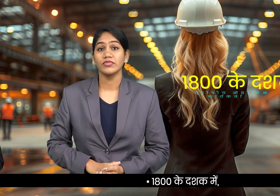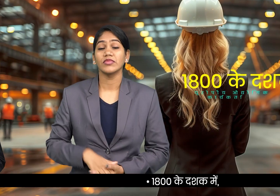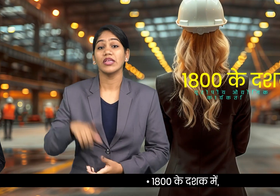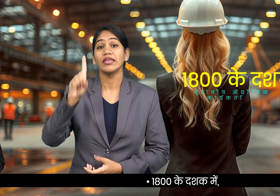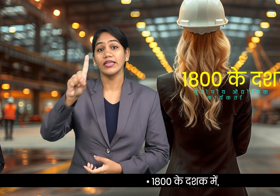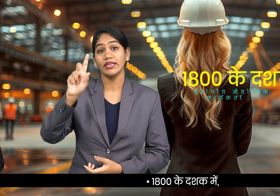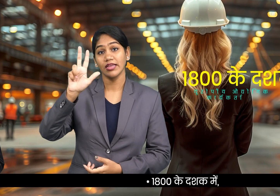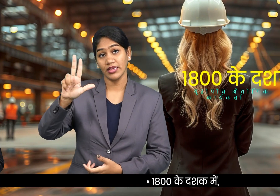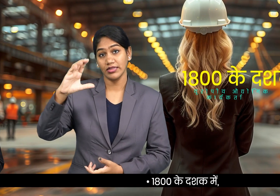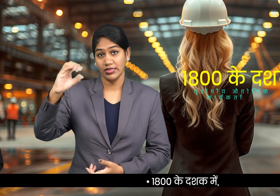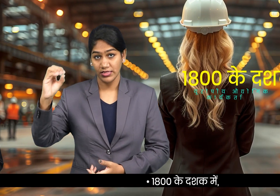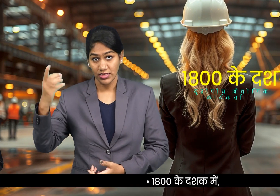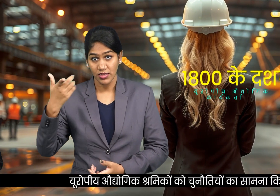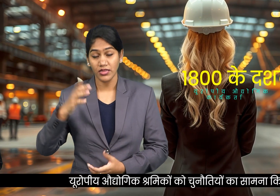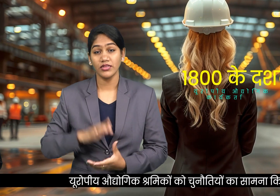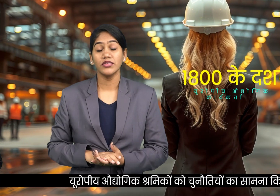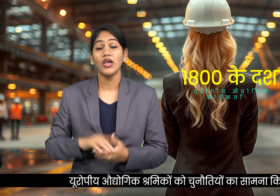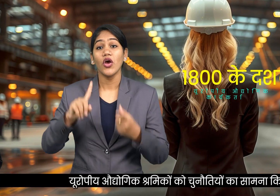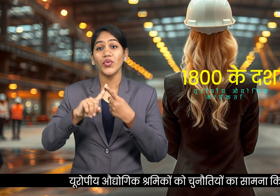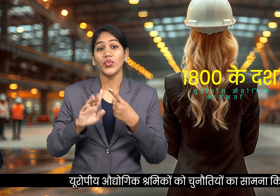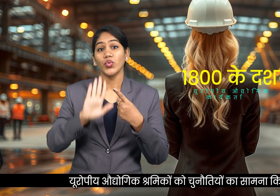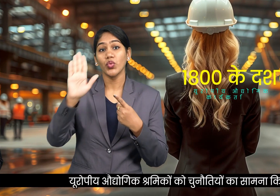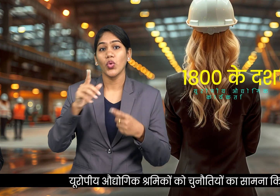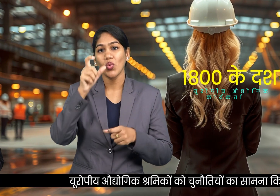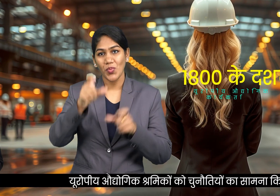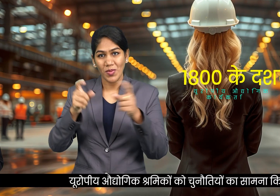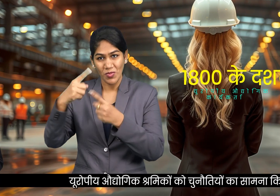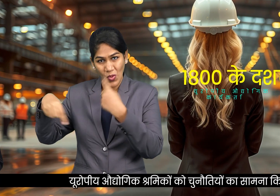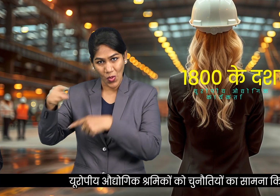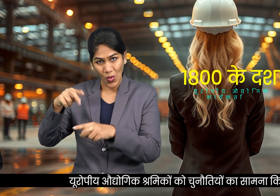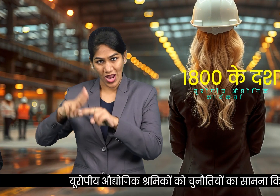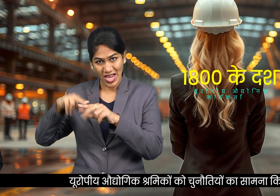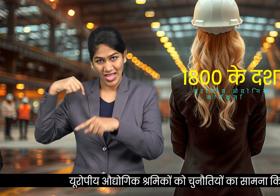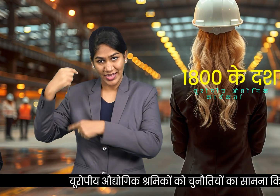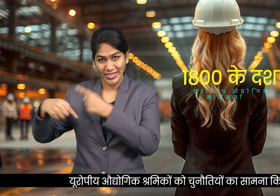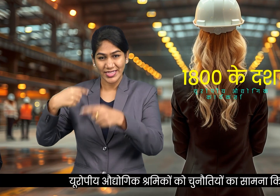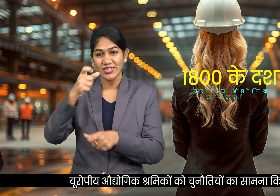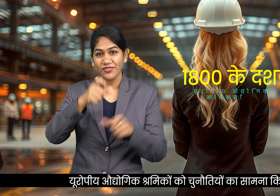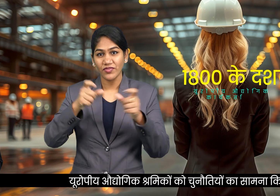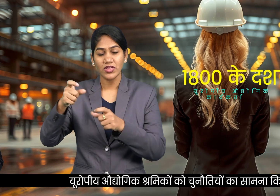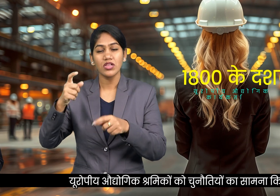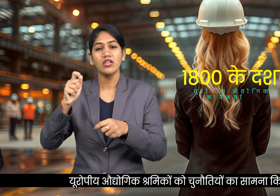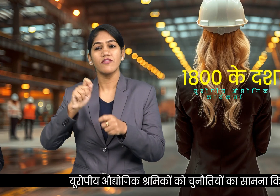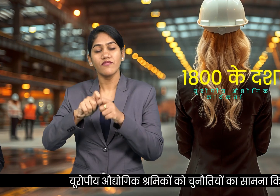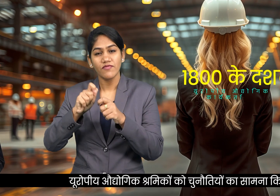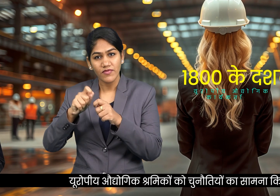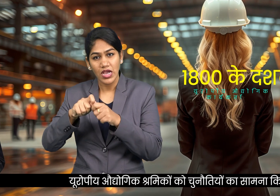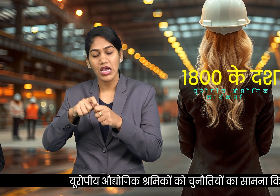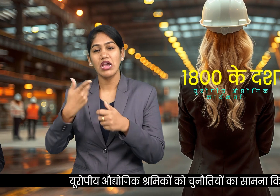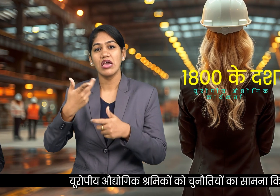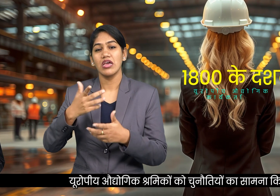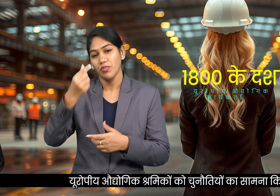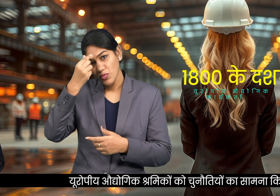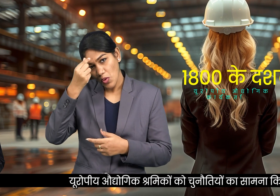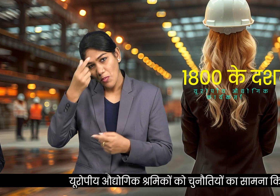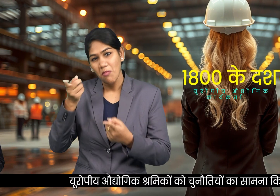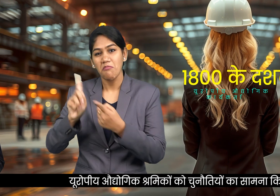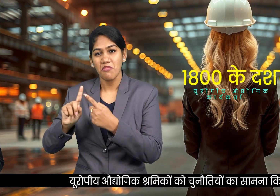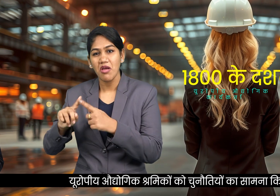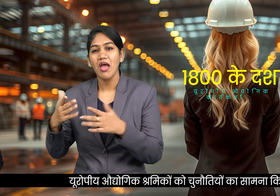1800 के दशक में यूरोपीय औद्योगिक श्रमिकों को चुनौतियों का सामना करना पड़ा।